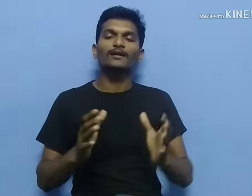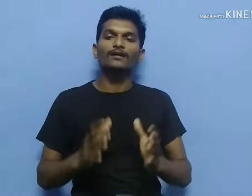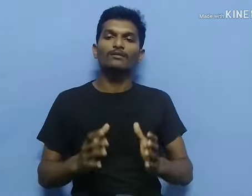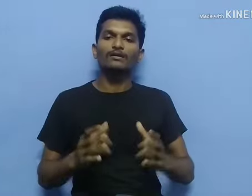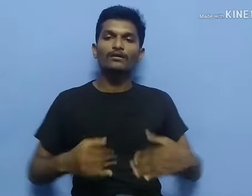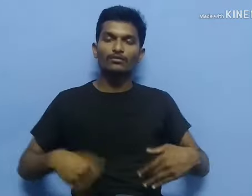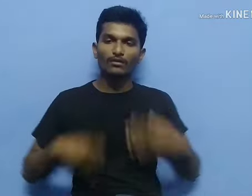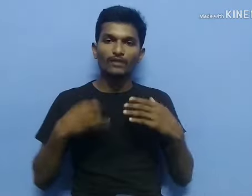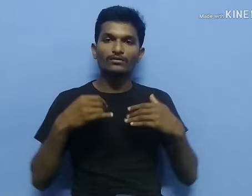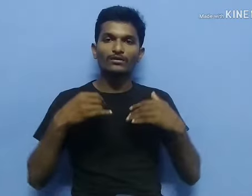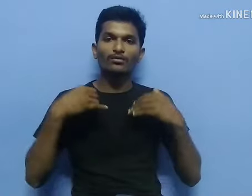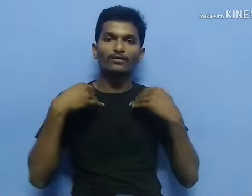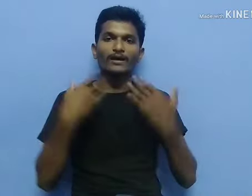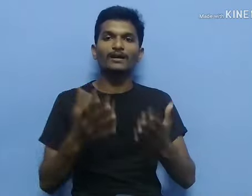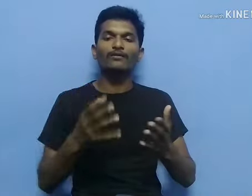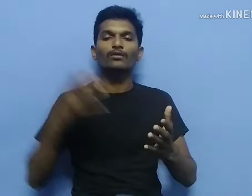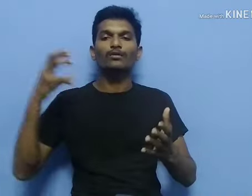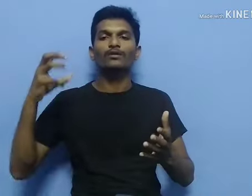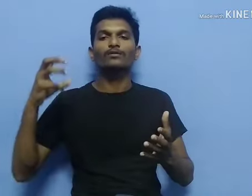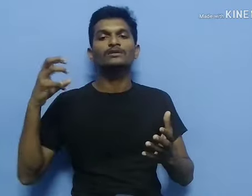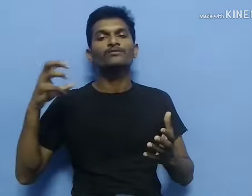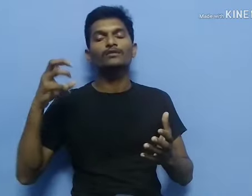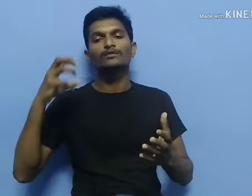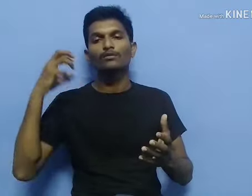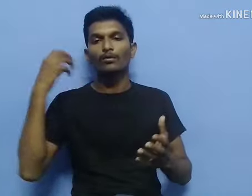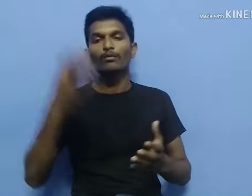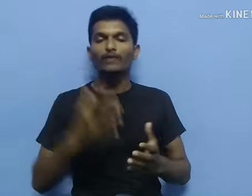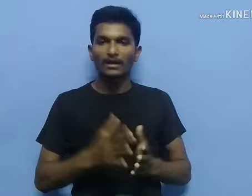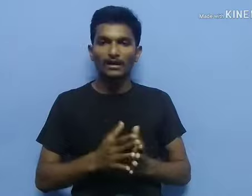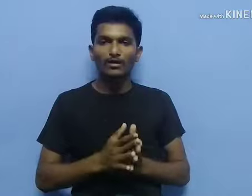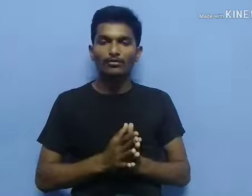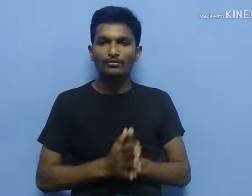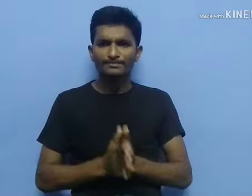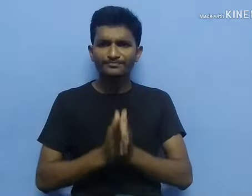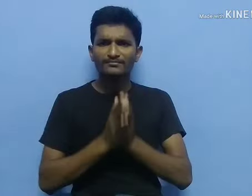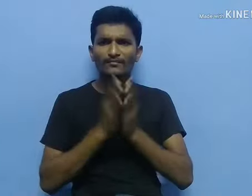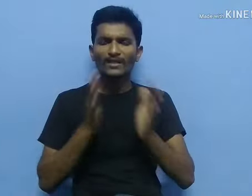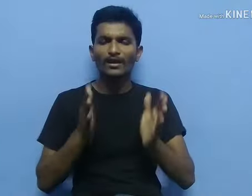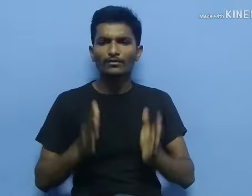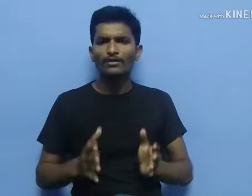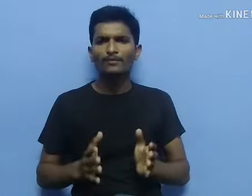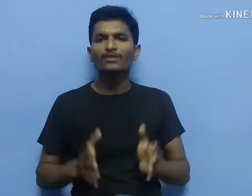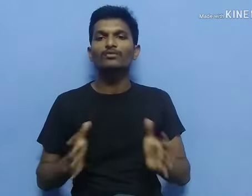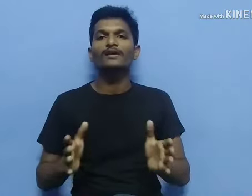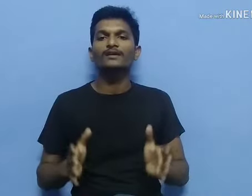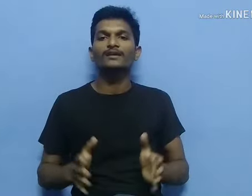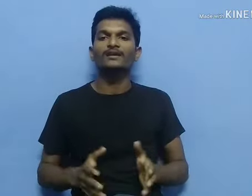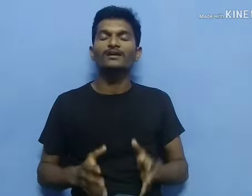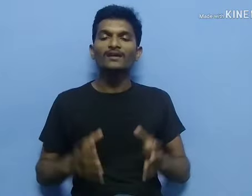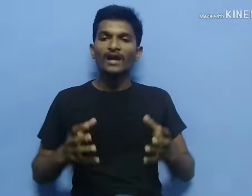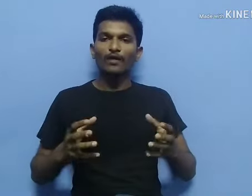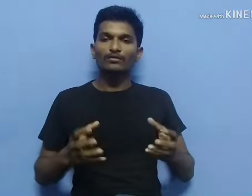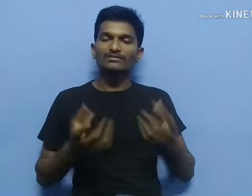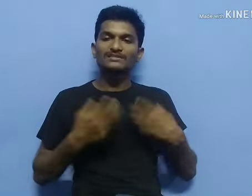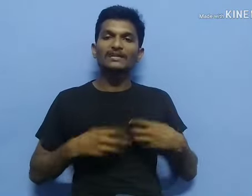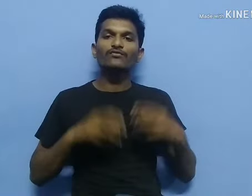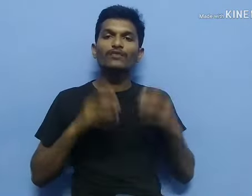இருக்கீங்க அப்படின்னா அது வந்து ஒரு வேற லெவல், உங்களை வந்து வியூ வந்து ரொம்பவே அழகா கொடுக்கும். அதுவும் இல்லாம குண்டா இருக்கீங்கன்னா அவங்க வந்து செல்ஃப்